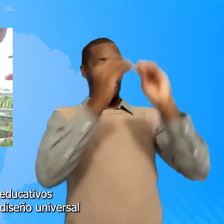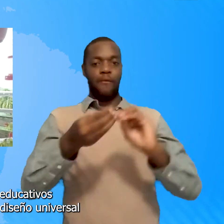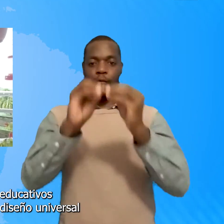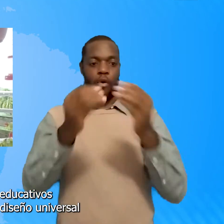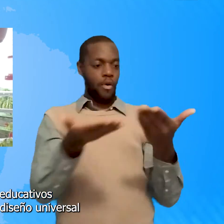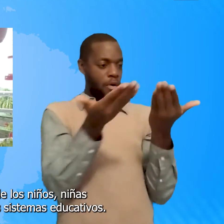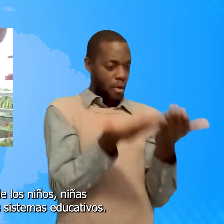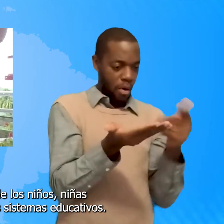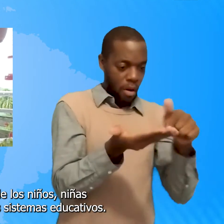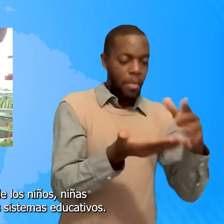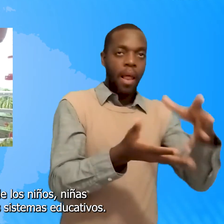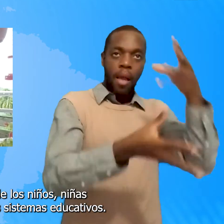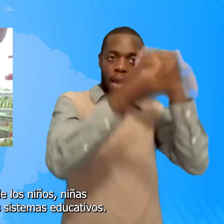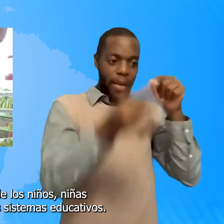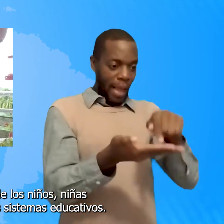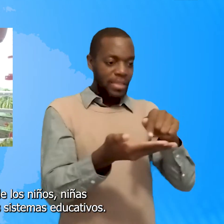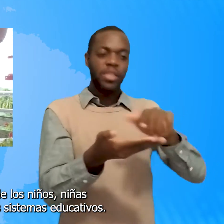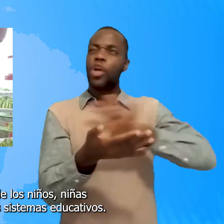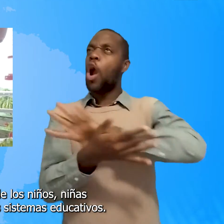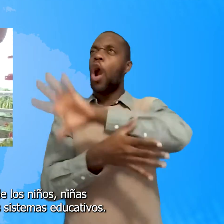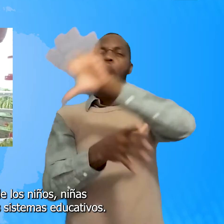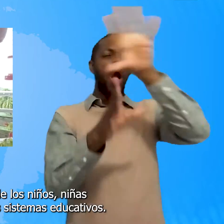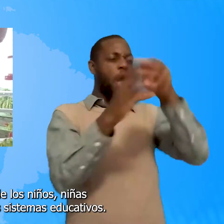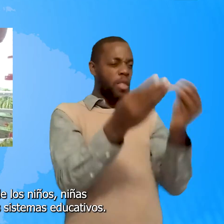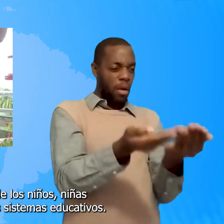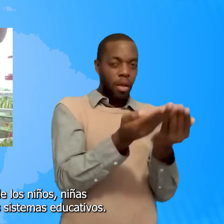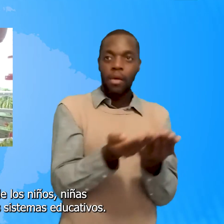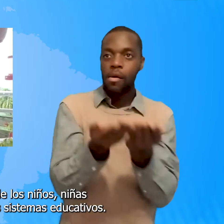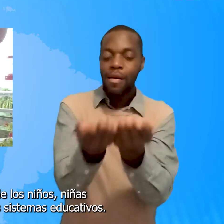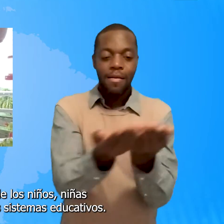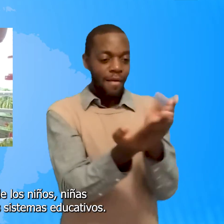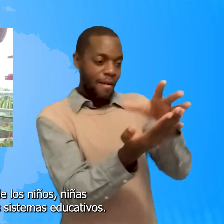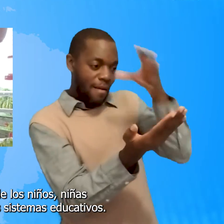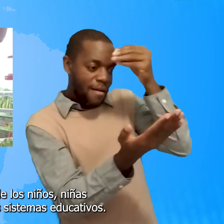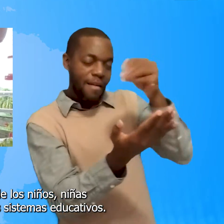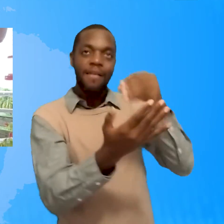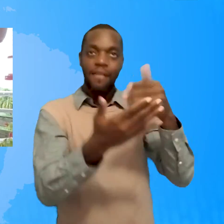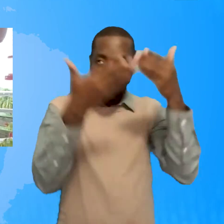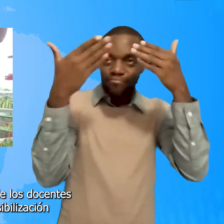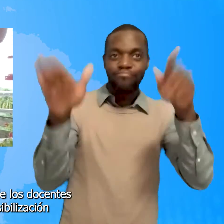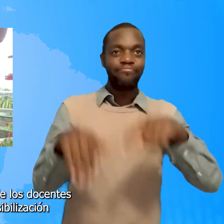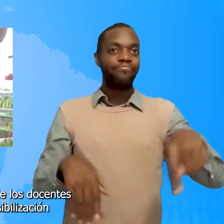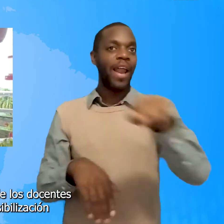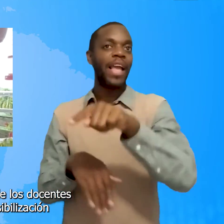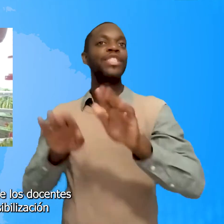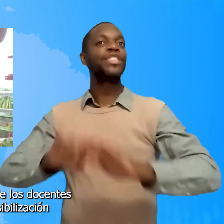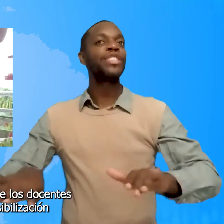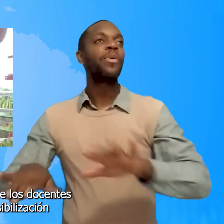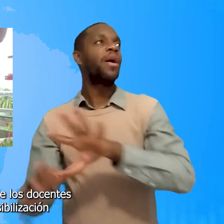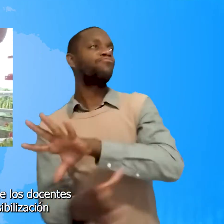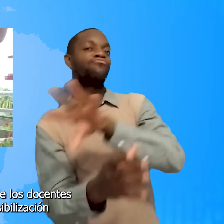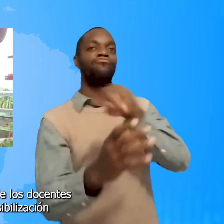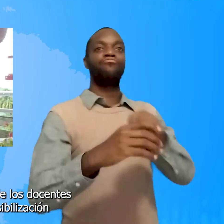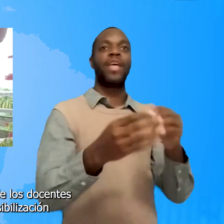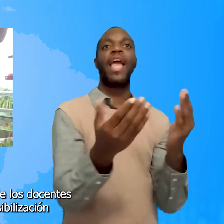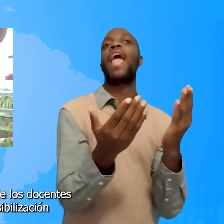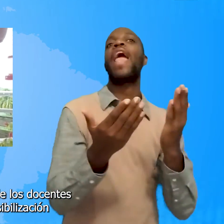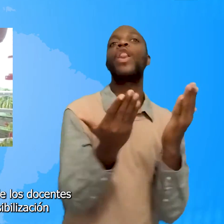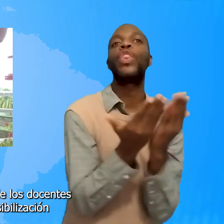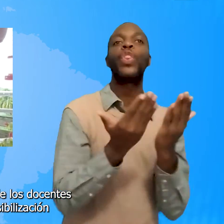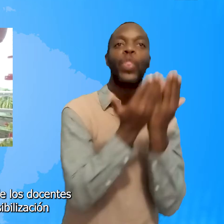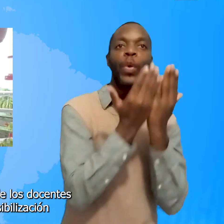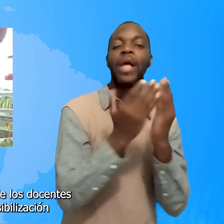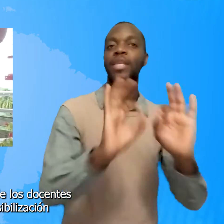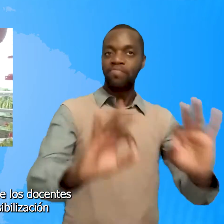diseño universal para la inclusión de los niños, niñas y adolescentes en los sistemas educativos, la formación de los docentes, en